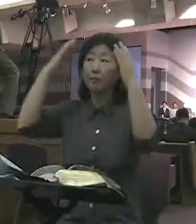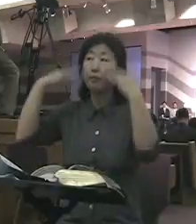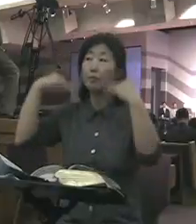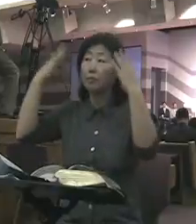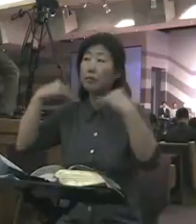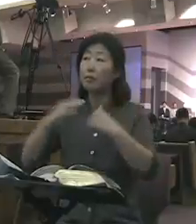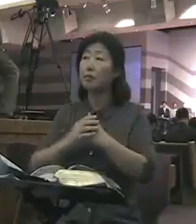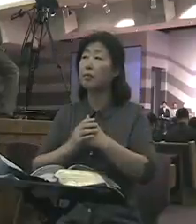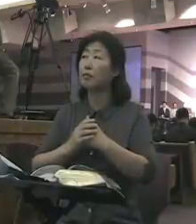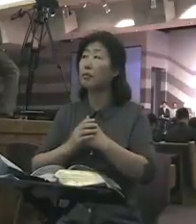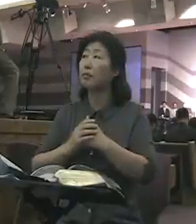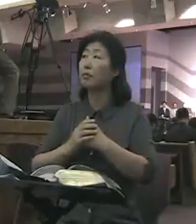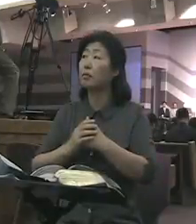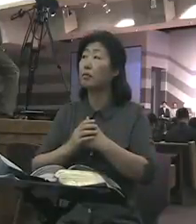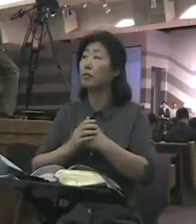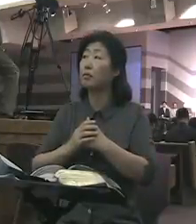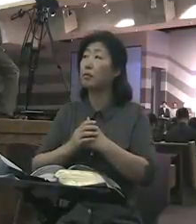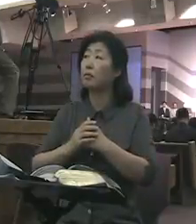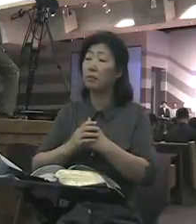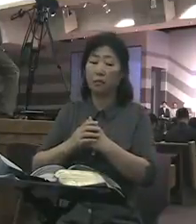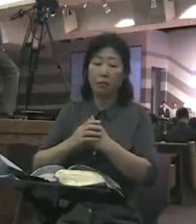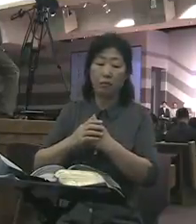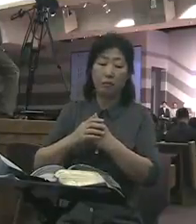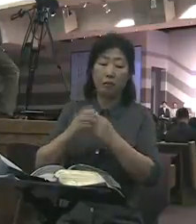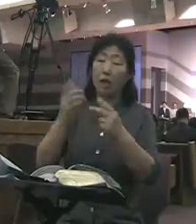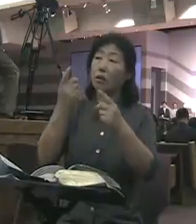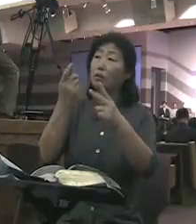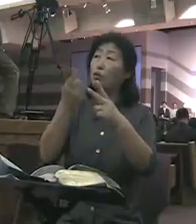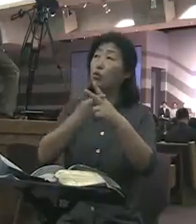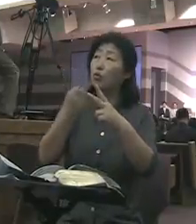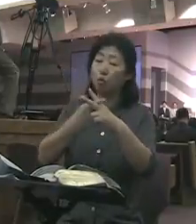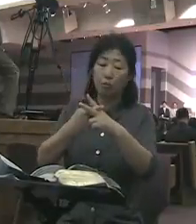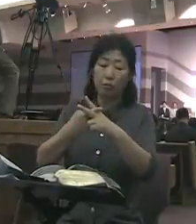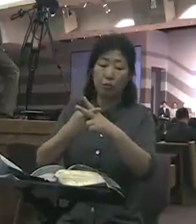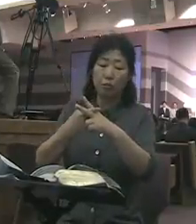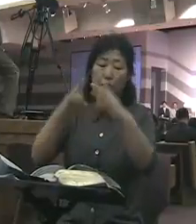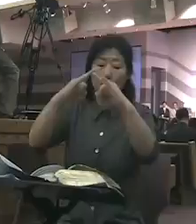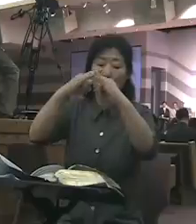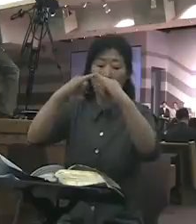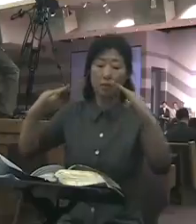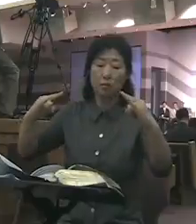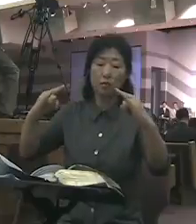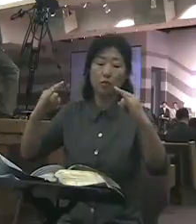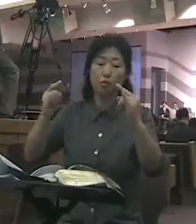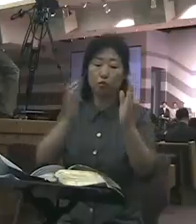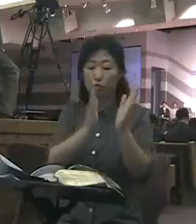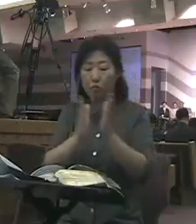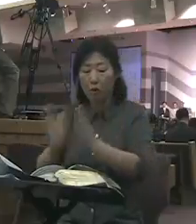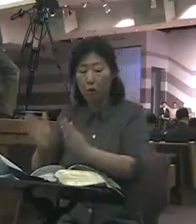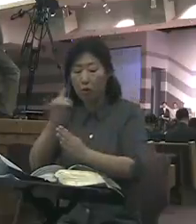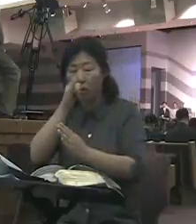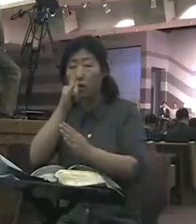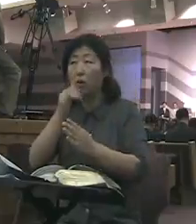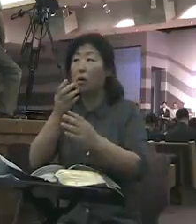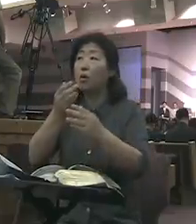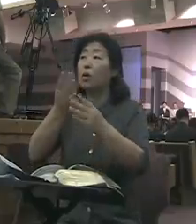다가오는데요. 초등부는 캠프를 준비하고 있습니다. 4학년, 5학년 학부모 부모님들 기억해